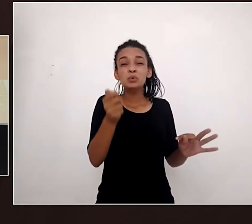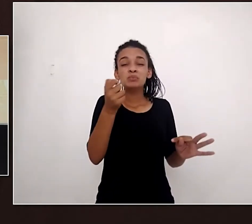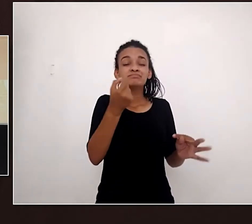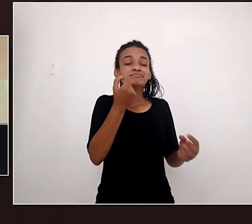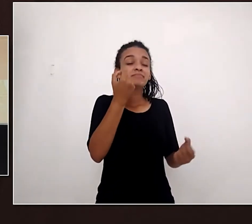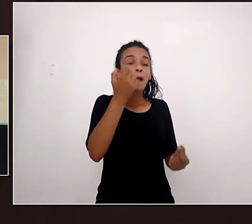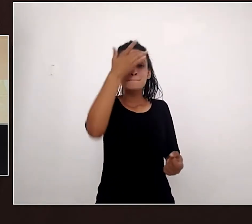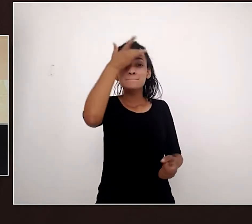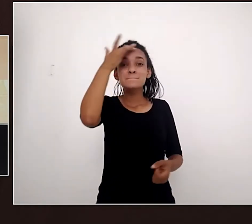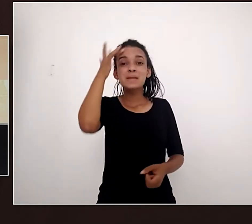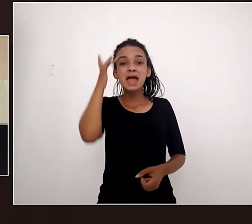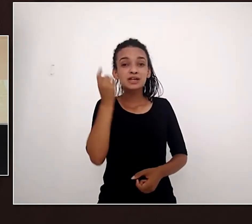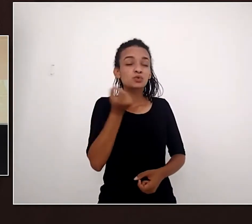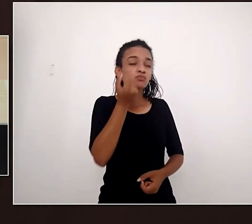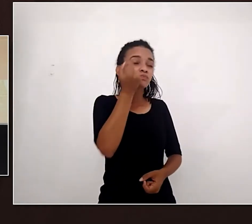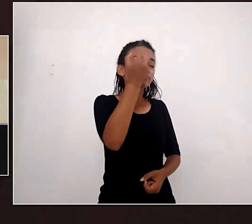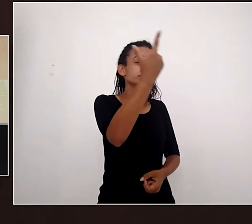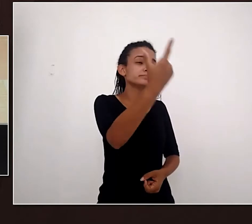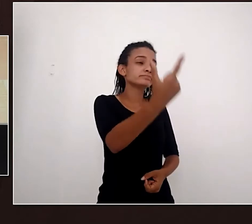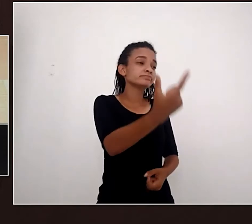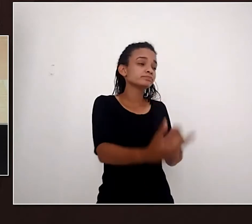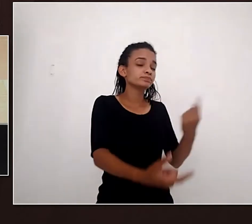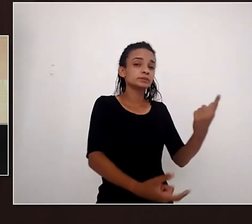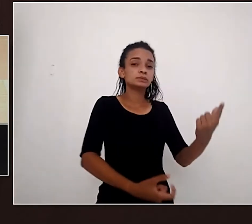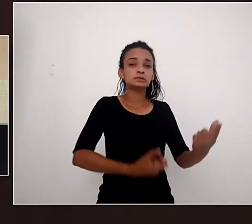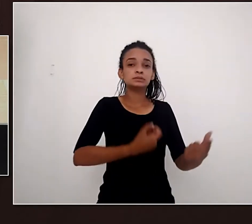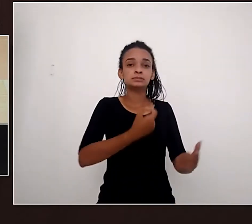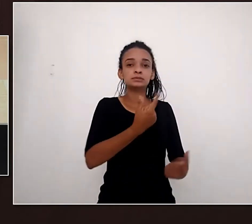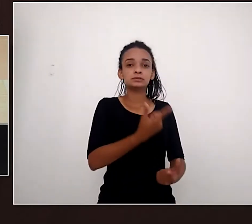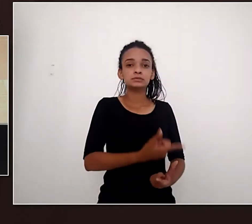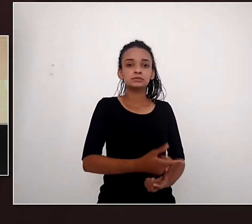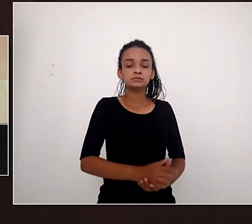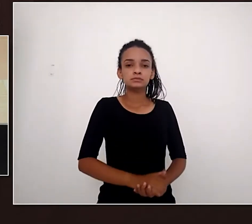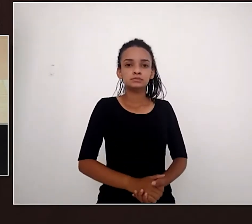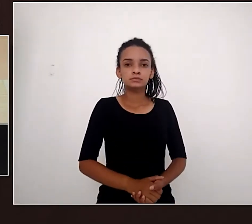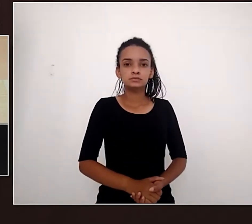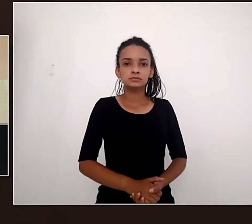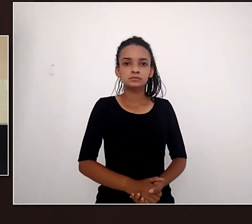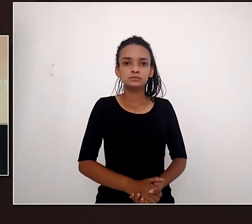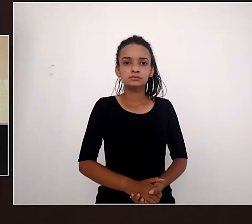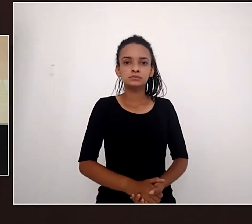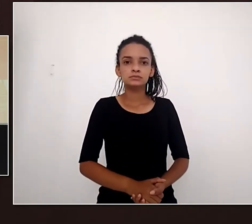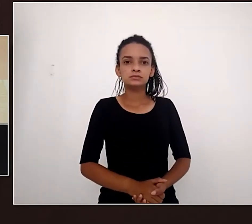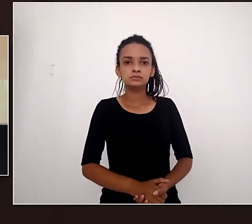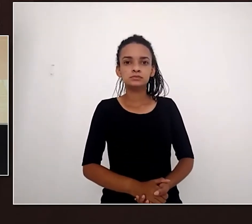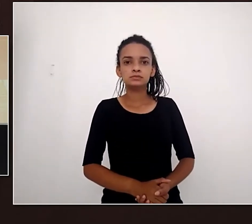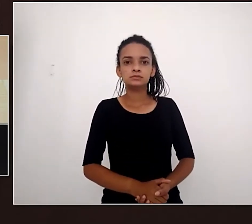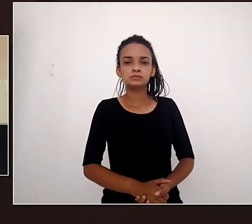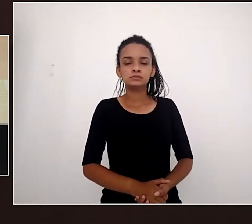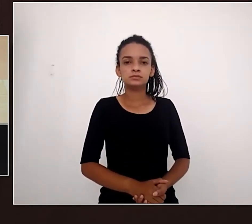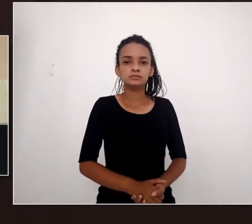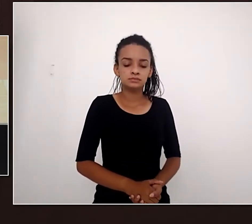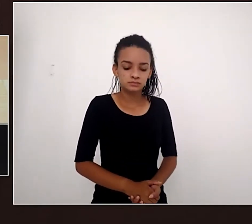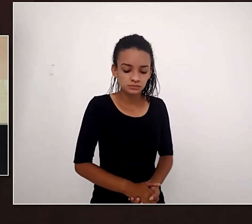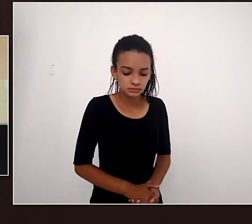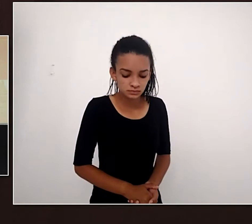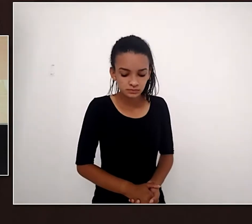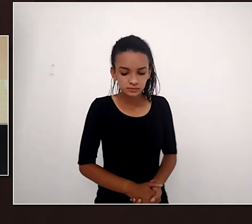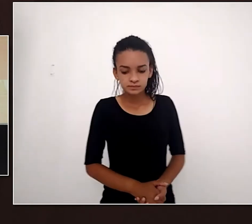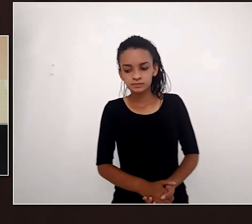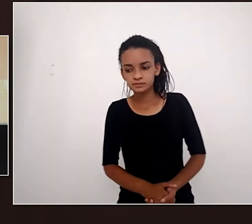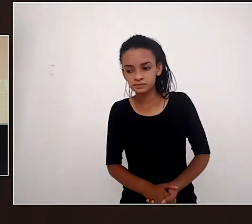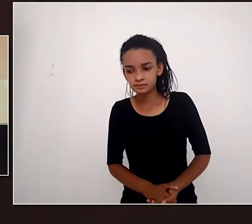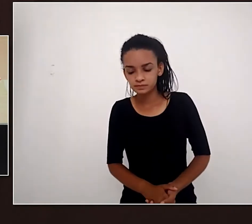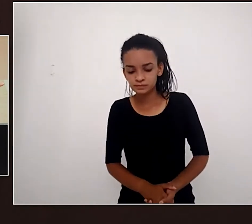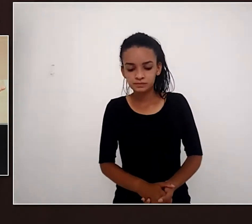deuses, diminuía a compra de animais para sacrifícios e objeto de adoração como nichos de Diana,